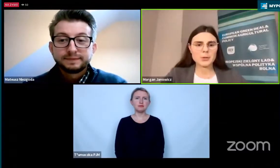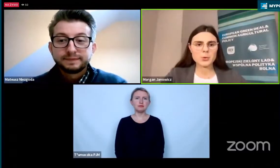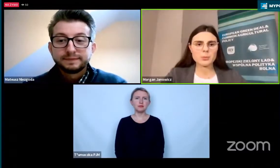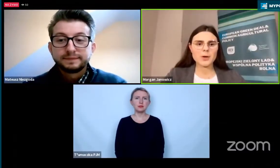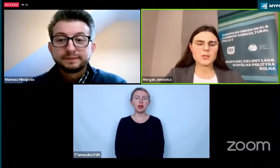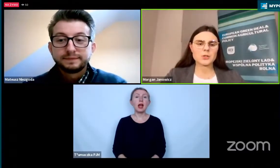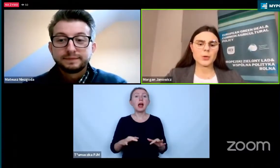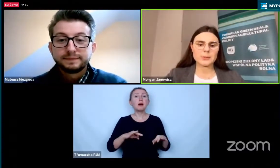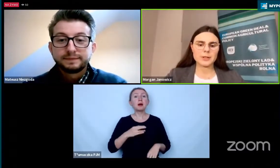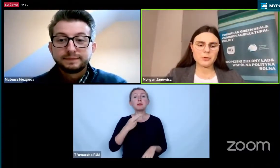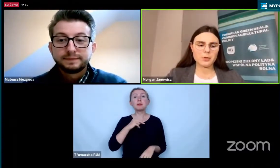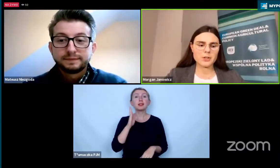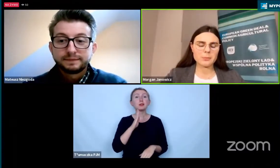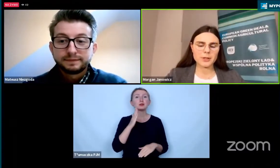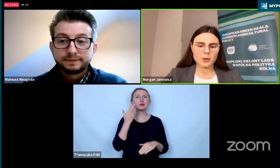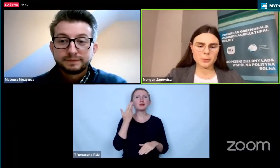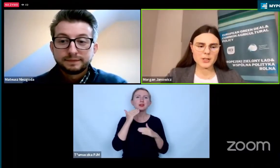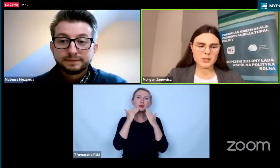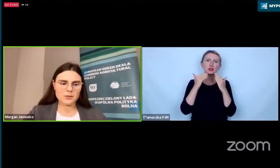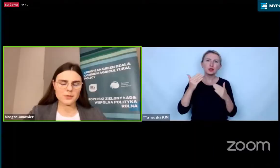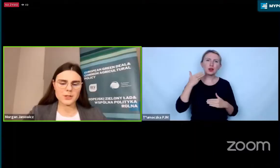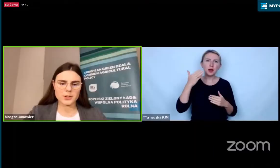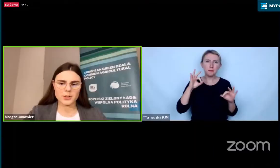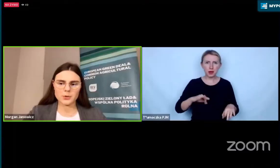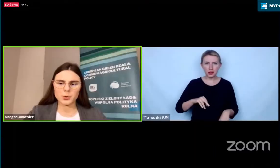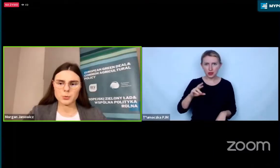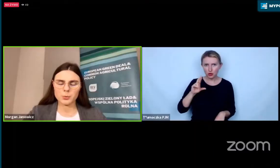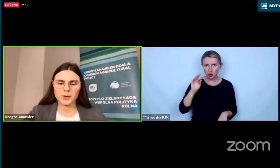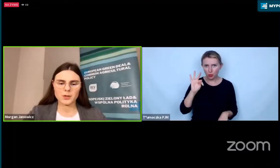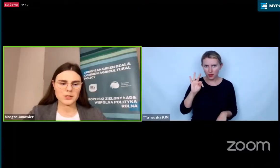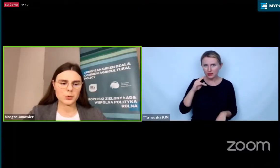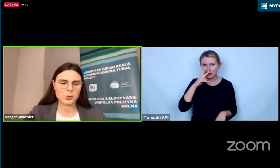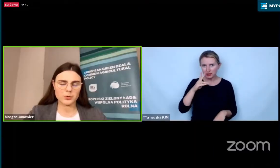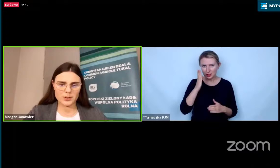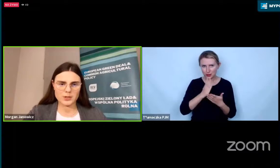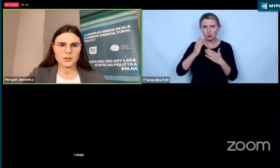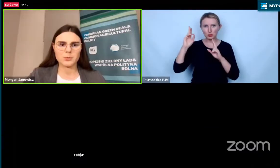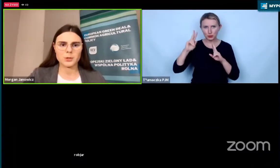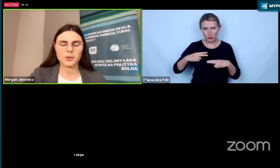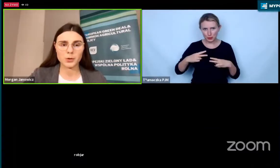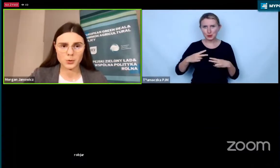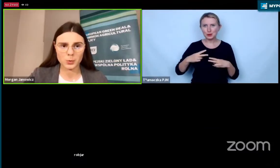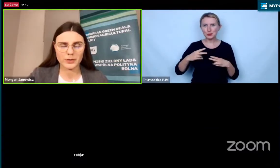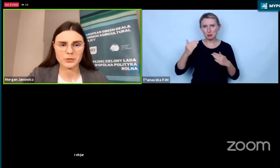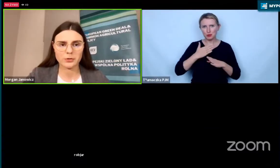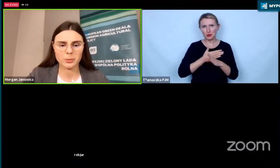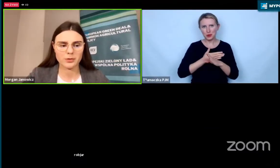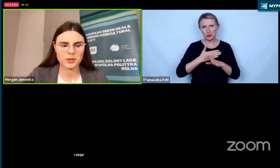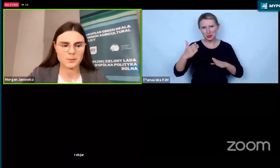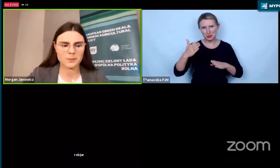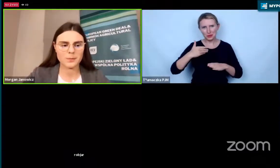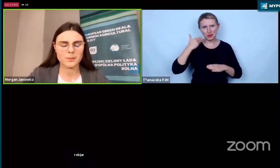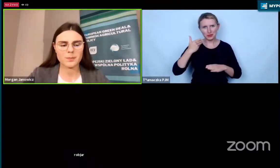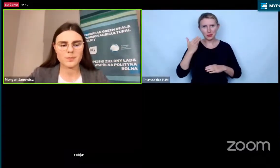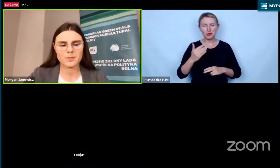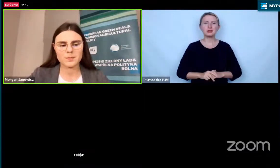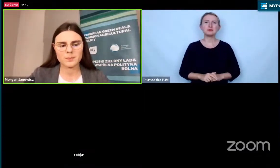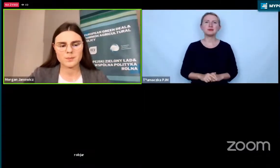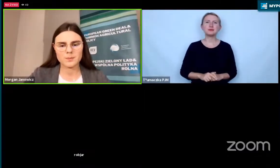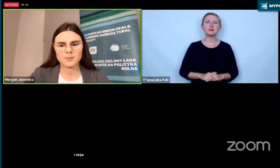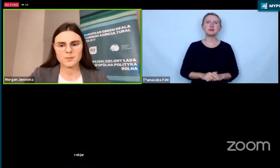Panie Mateuszu bardzo dziękuję za Pana wypowiedź Panie Robercie widzę że już Pan do nas wrócił więc może Pan kontynuować swoją wypowiedź